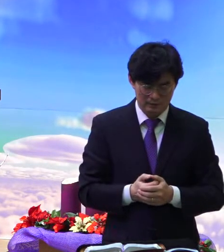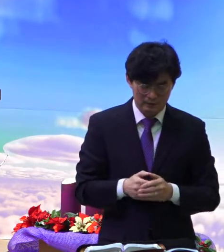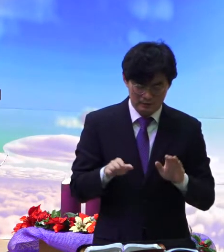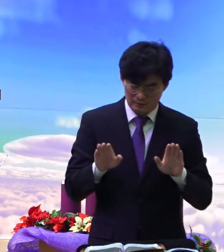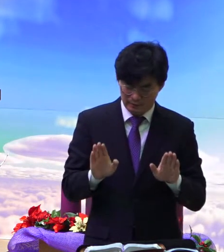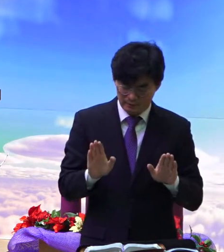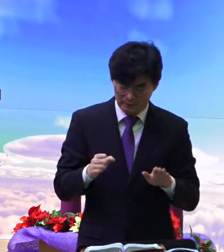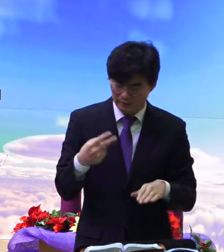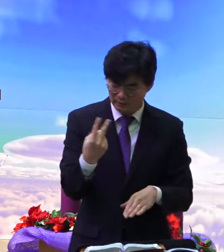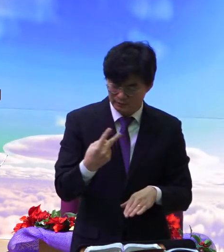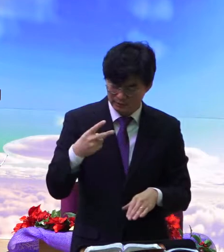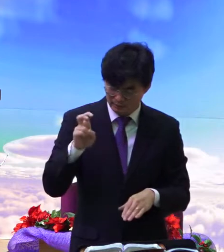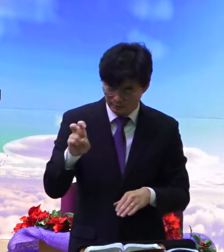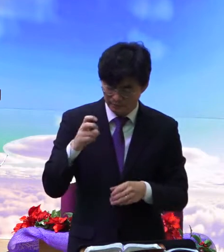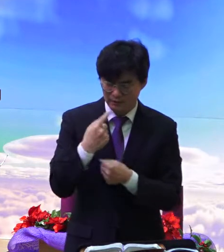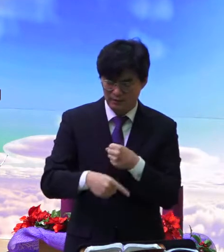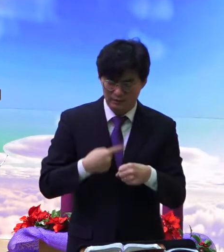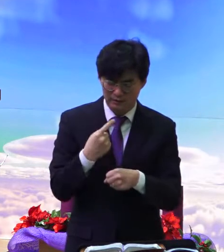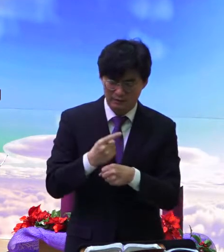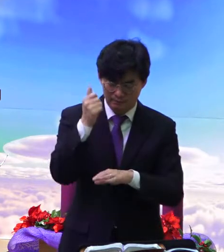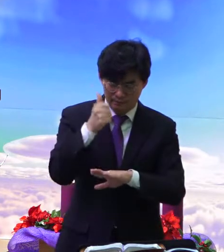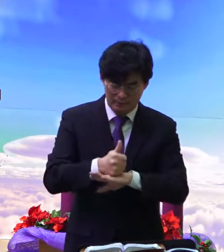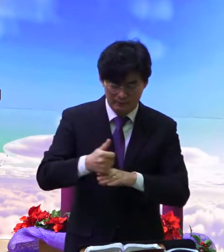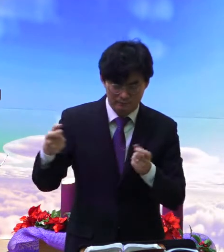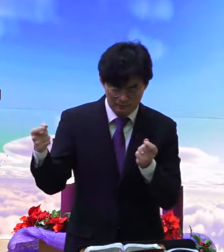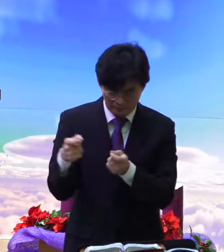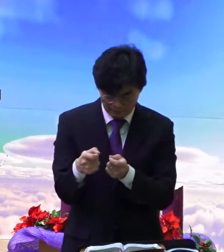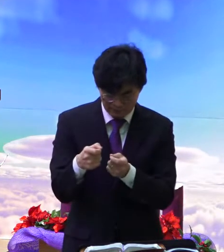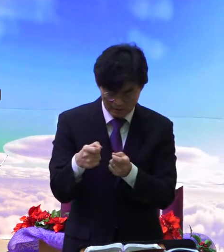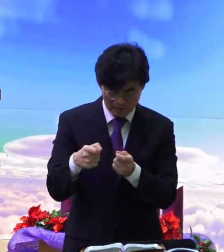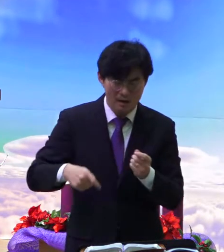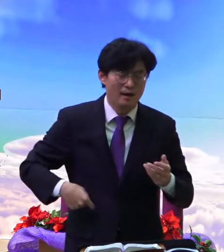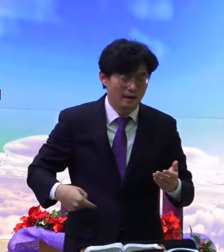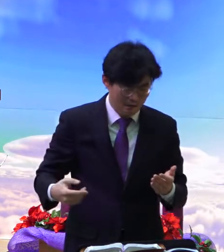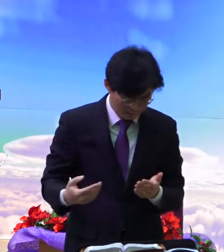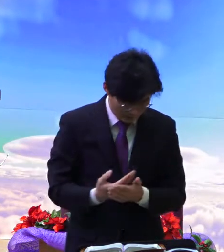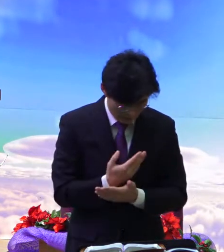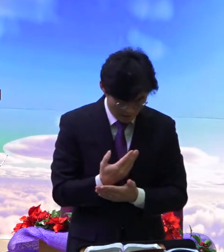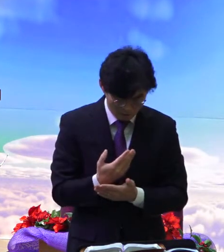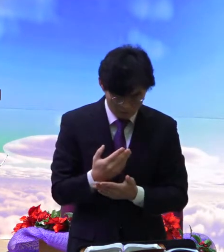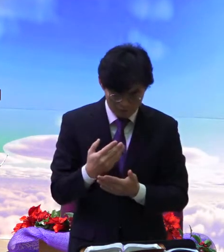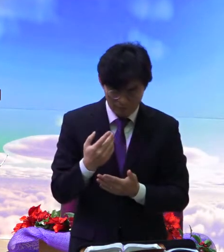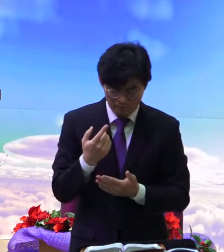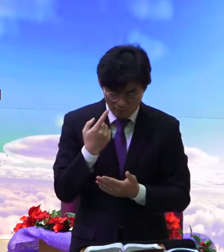저물어가는 2020년 한 해를 회개의 눈으로 뒤돌아보게 하시고